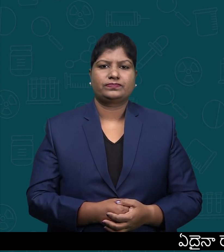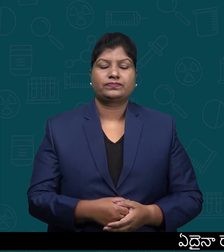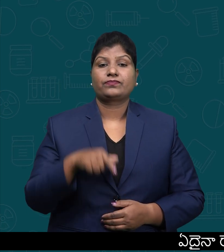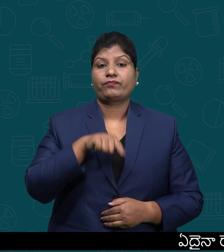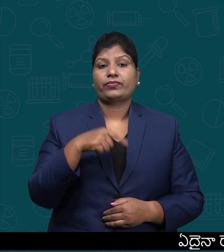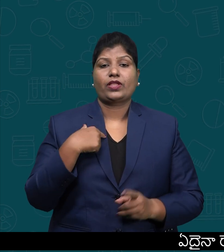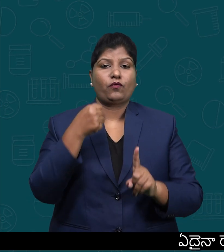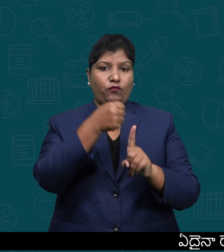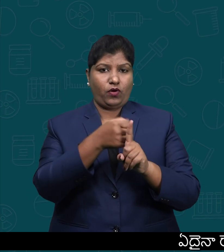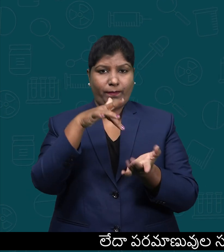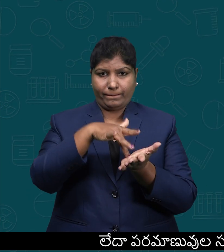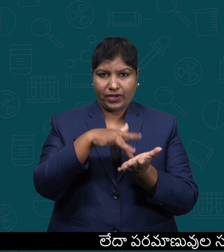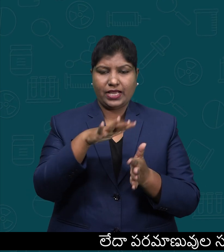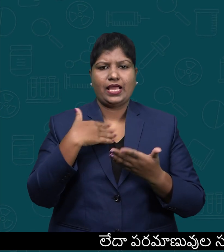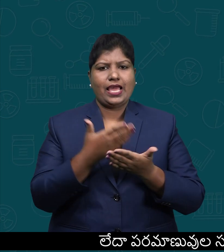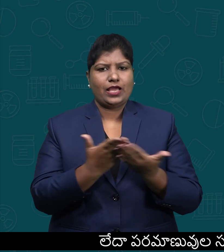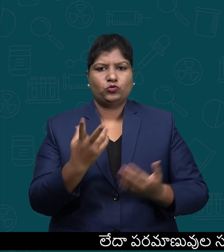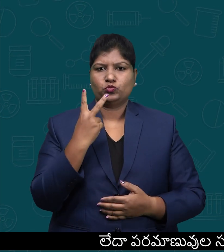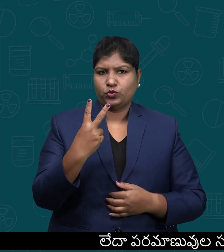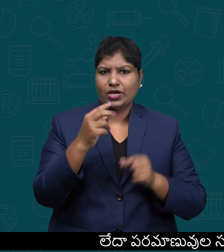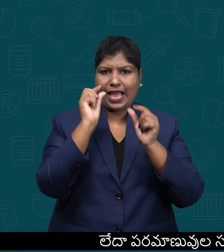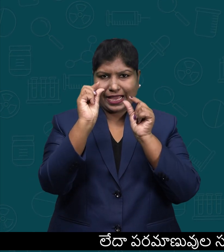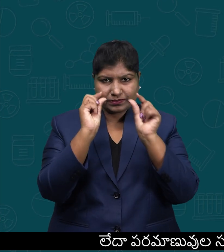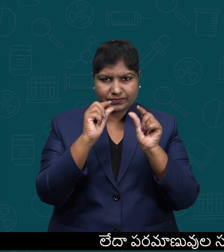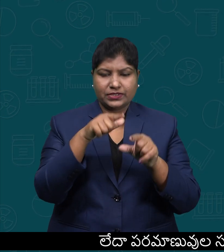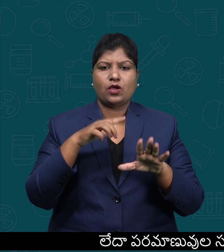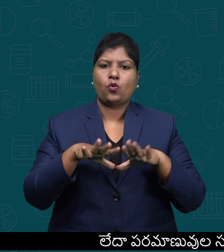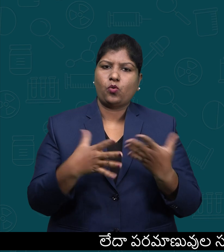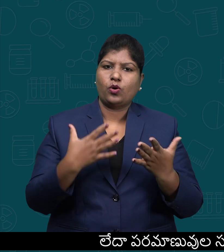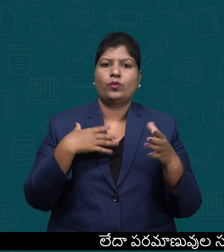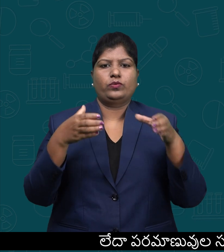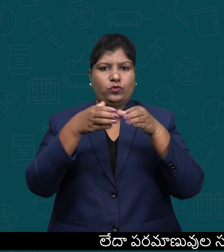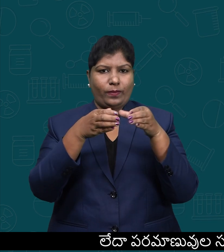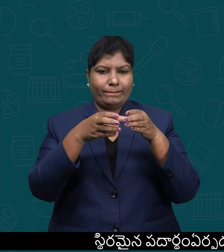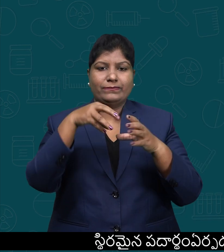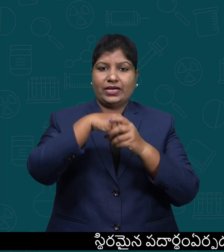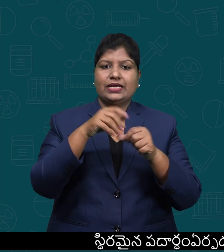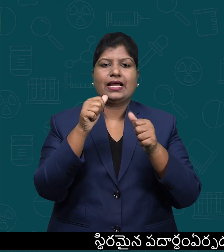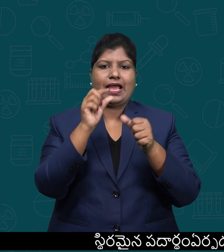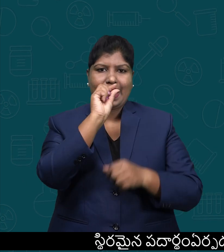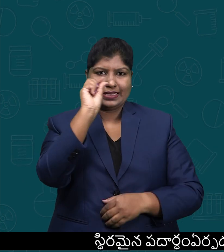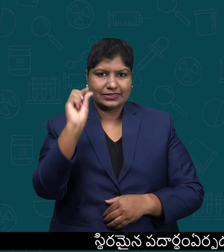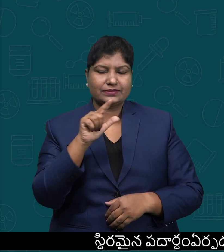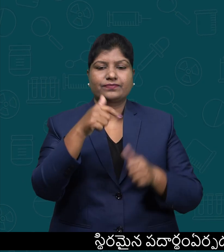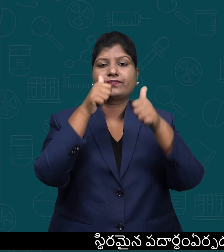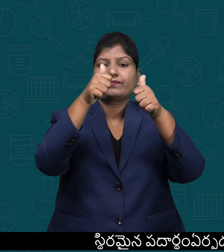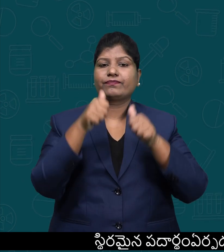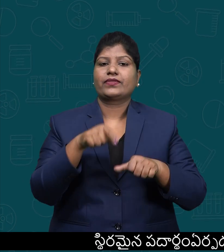ఏదైనా రెండు పరమాణువులు లేదా పరమాణువుల సమూహం మధ్య ఉండే బలం ద్వారా స్థిరమైన పదార్థాన్ని ఏర్పడడాన్ని